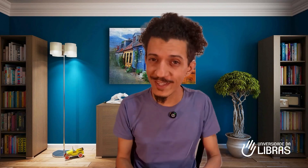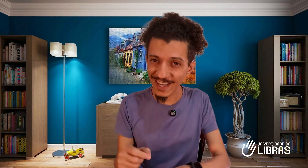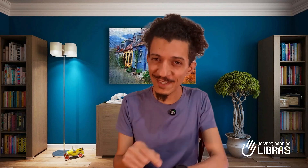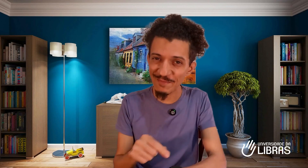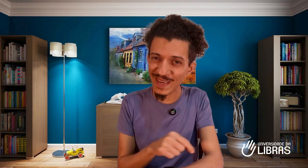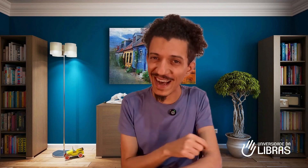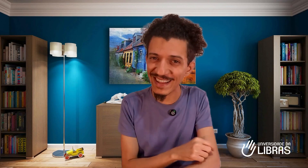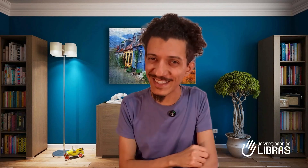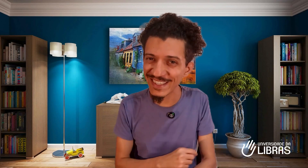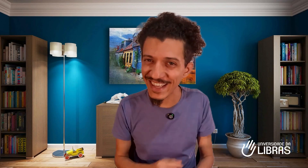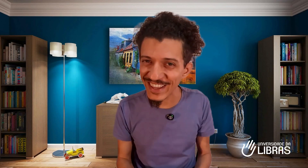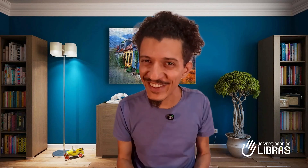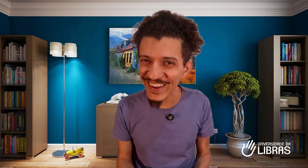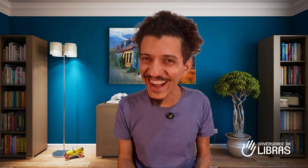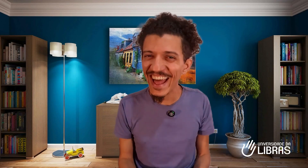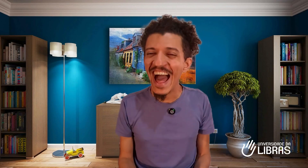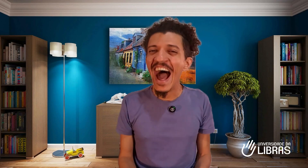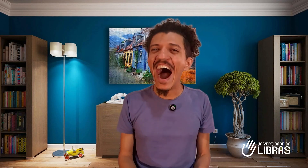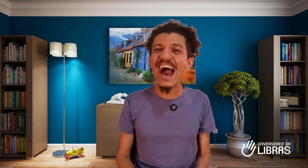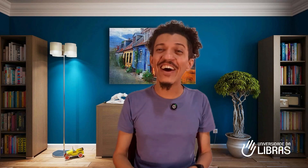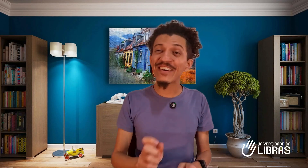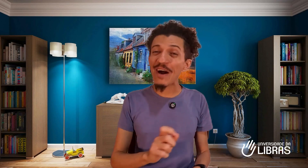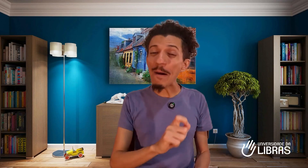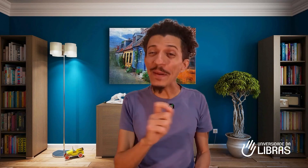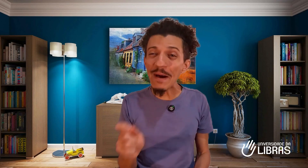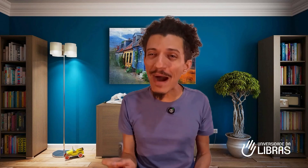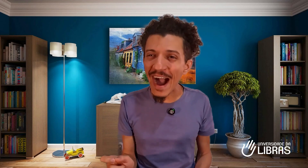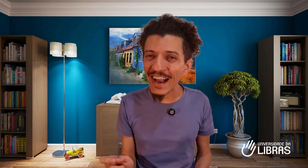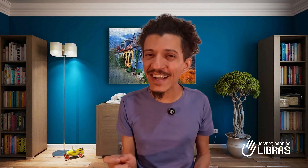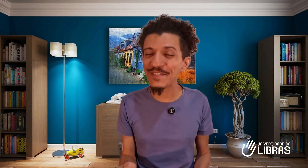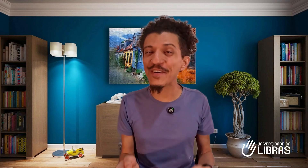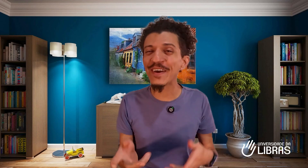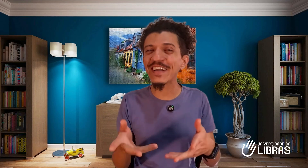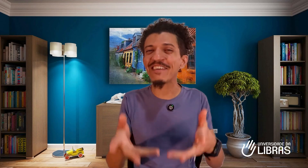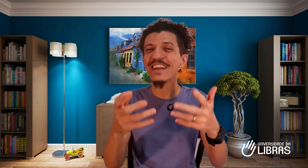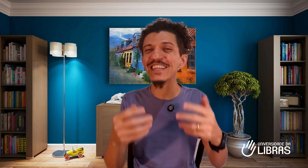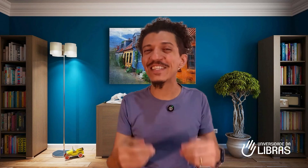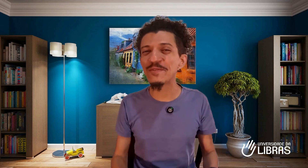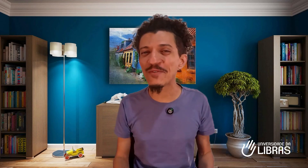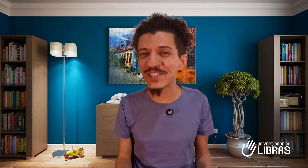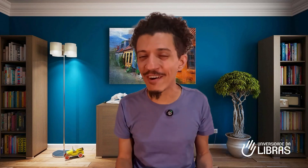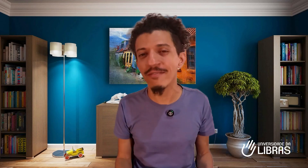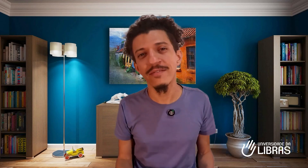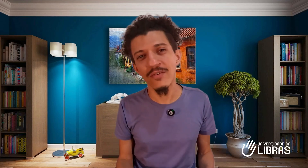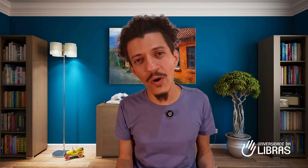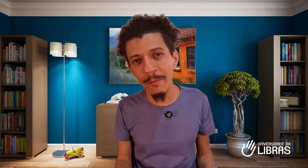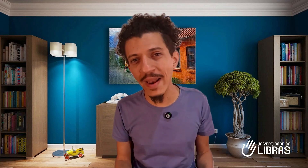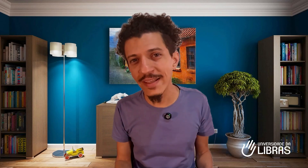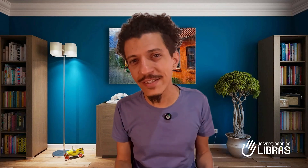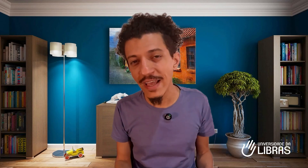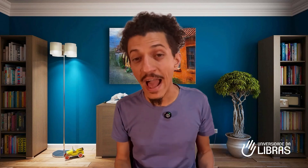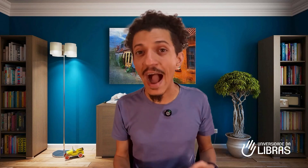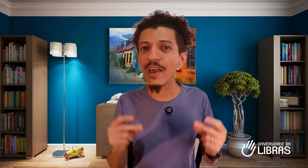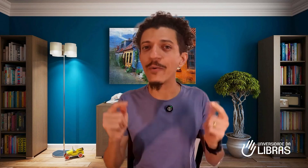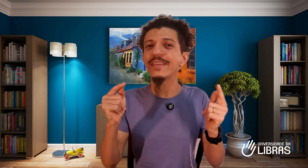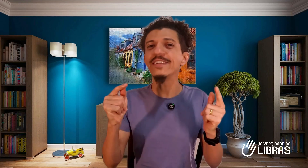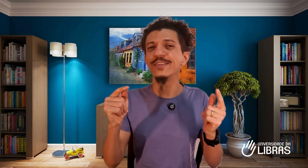de picada de inseto, aí na hora que eu abri a barraca, adivinha o que estava lá em cima do colchão? O repelente. Aí eu entendi.